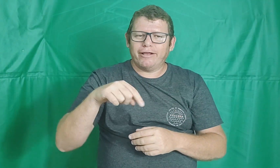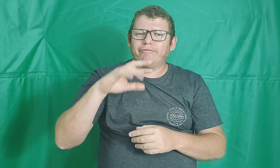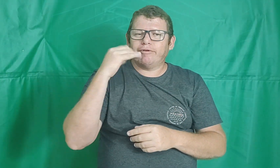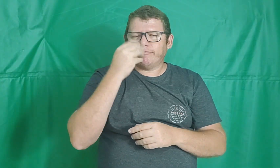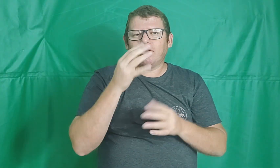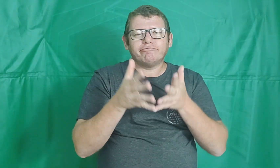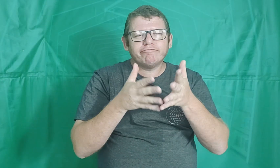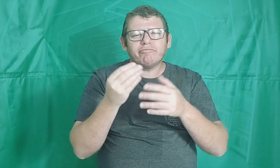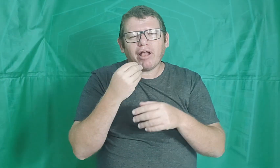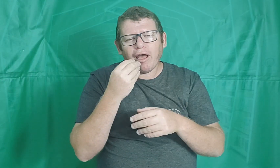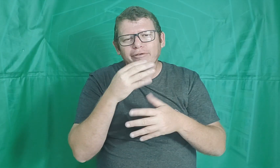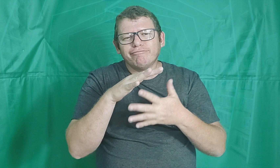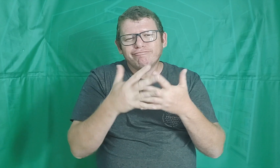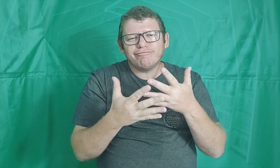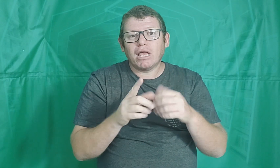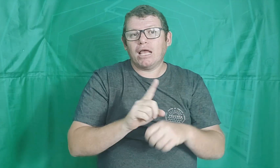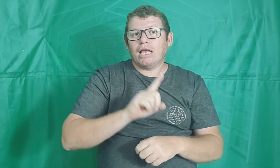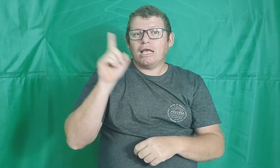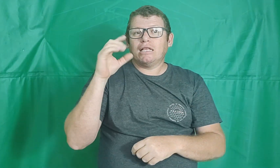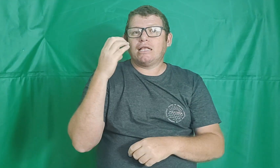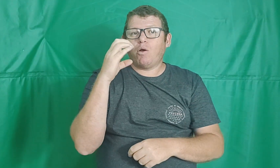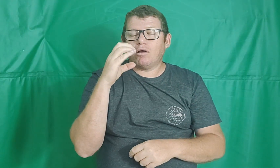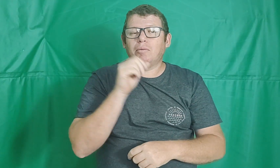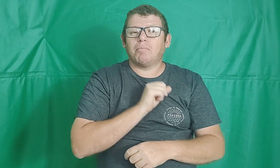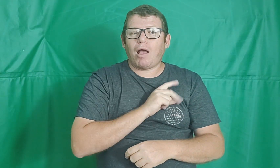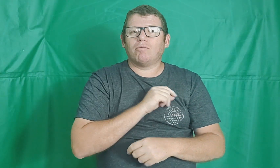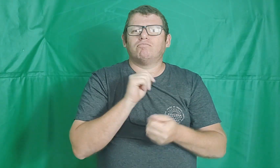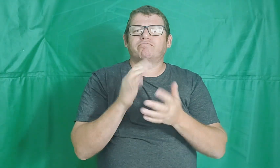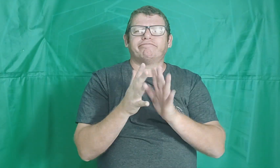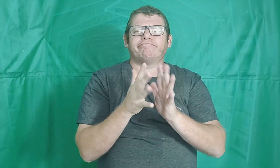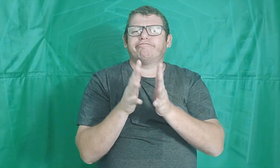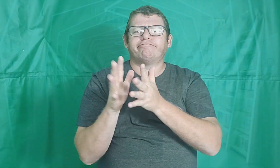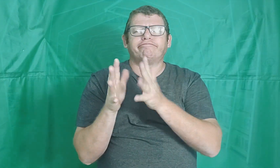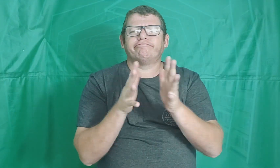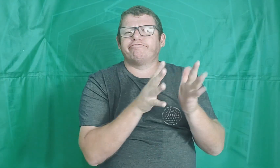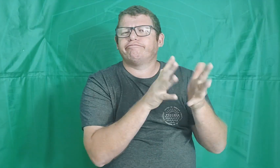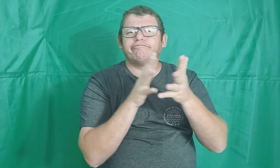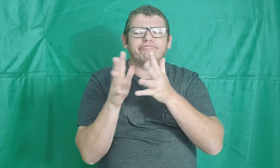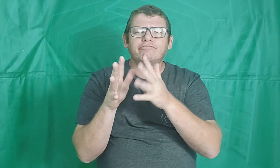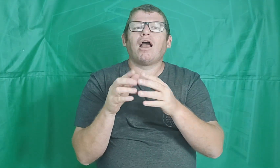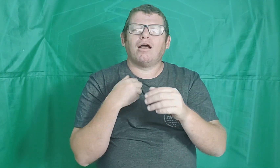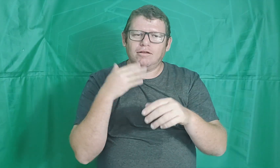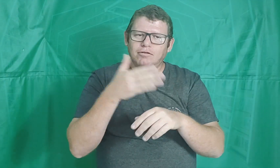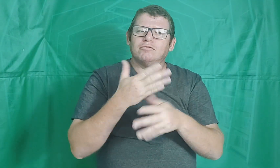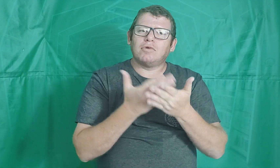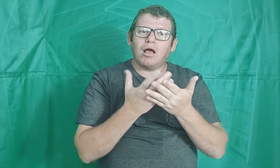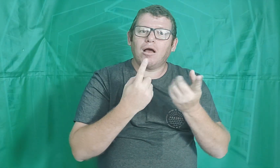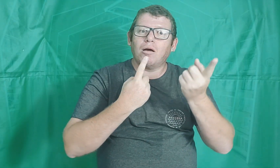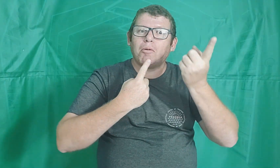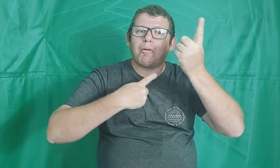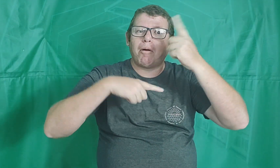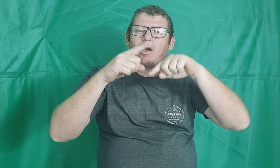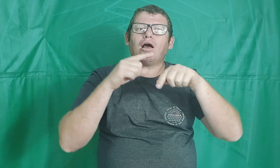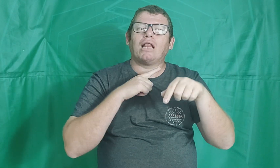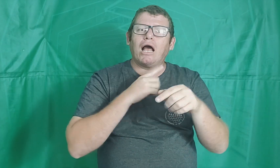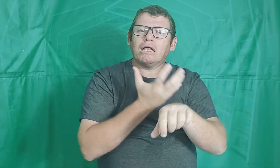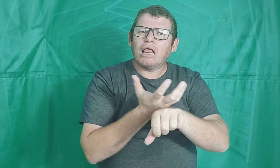naquela época, Libras era limitada. Tive que ir para Niterói, na Apada, e foi lá que houve uma grande revolução. Todos os professores